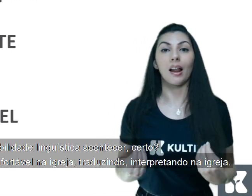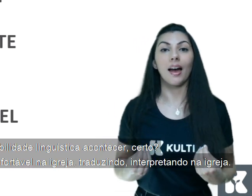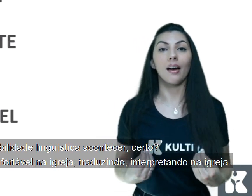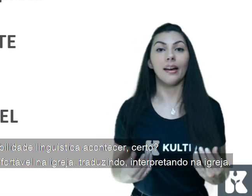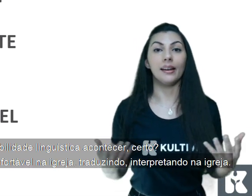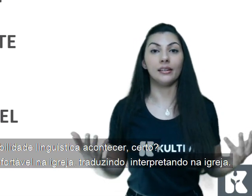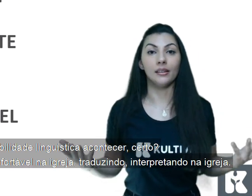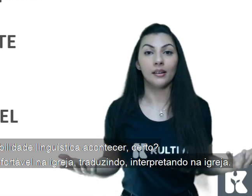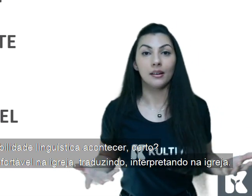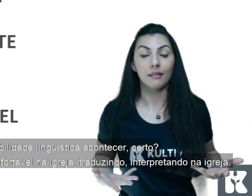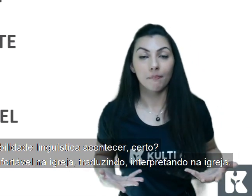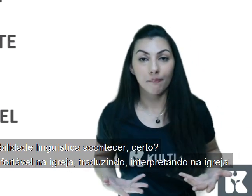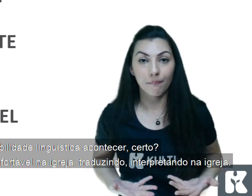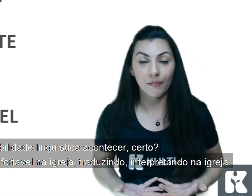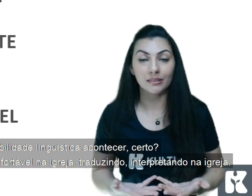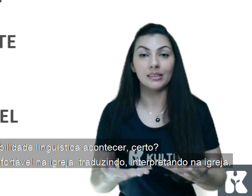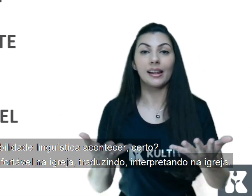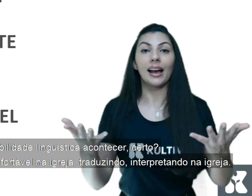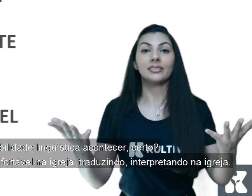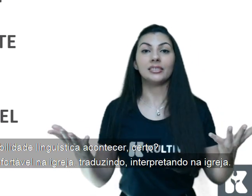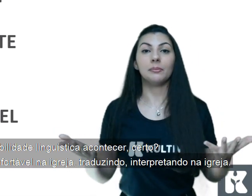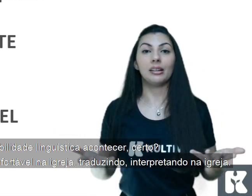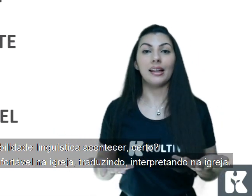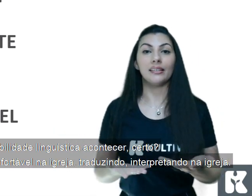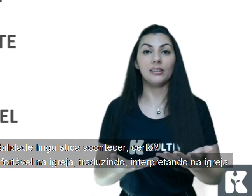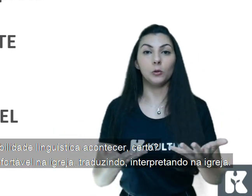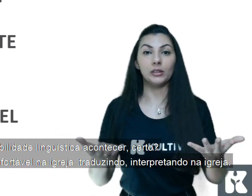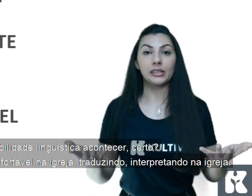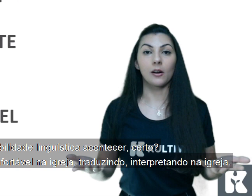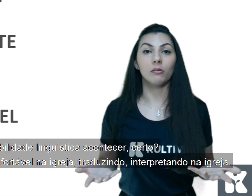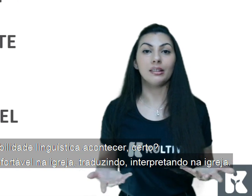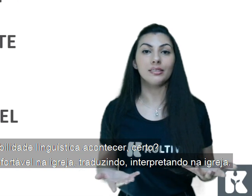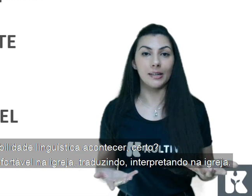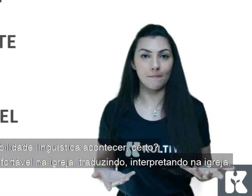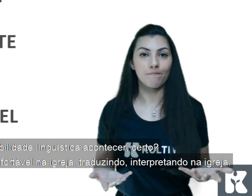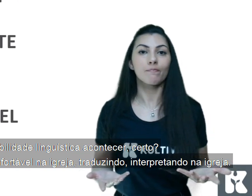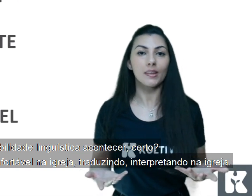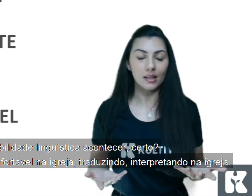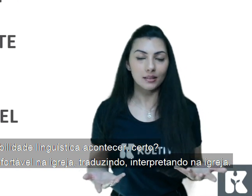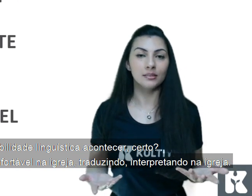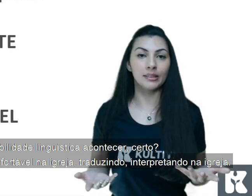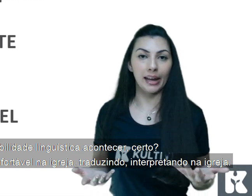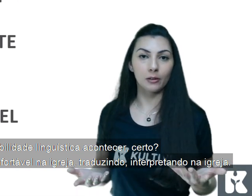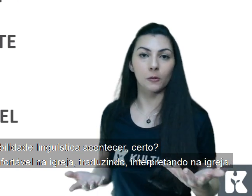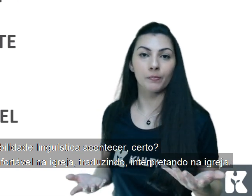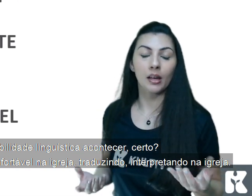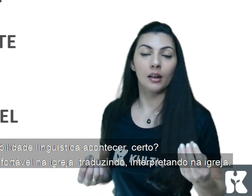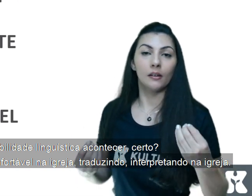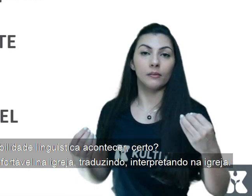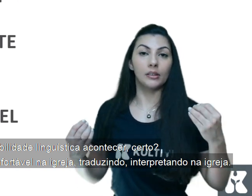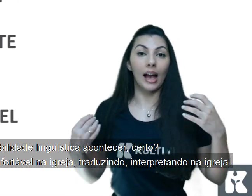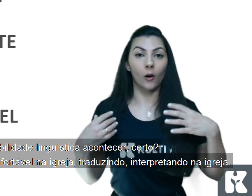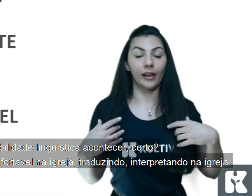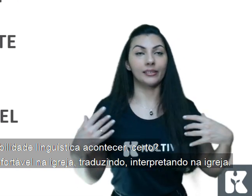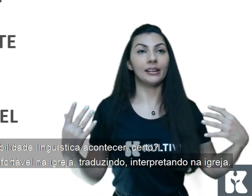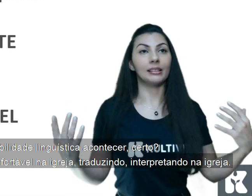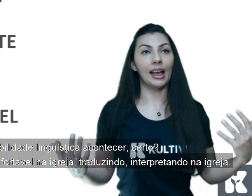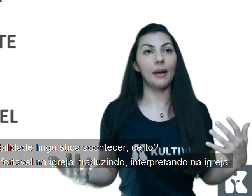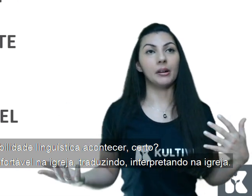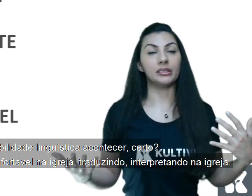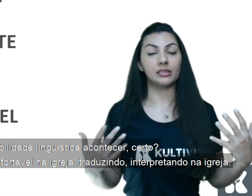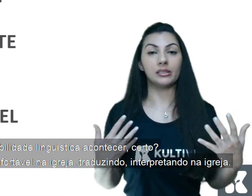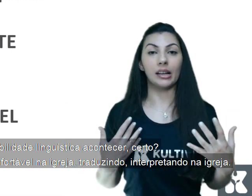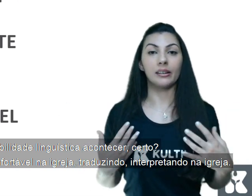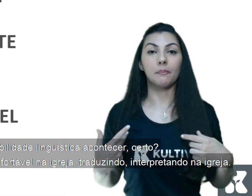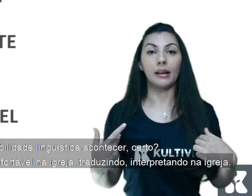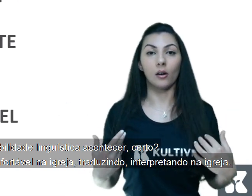papel lá é de fazer a acessibilidade linguística acontecer, certo? Agora, tem